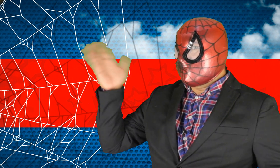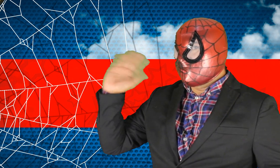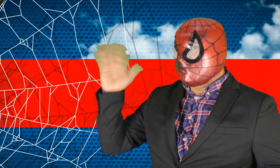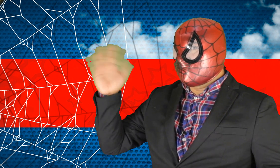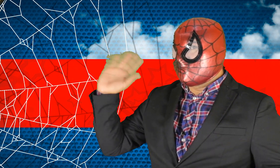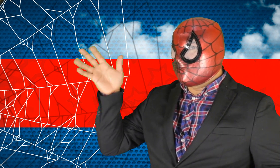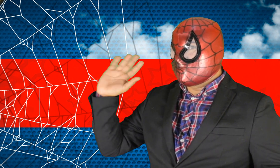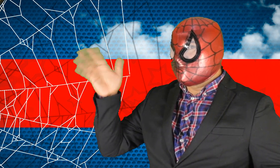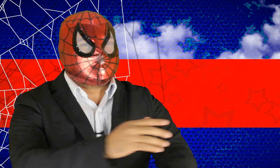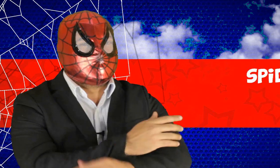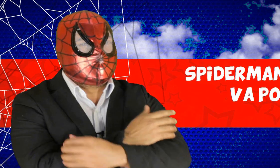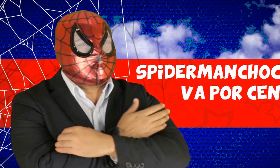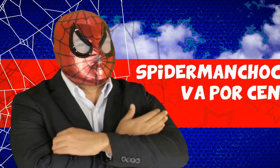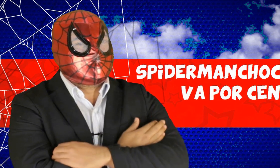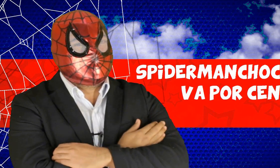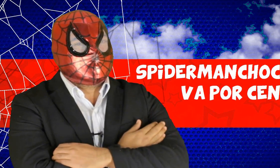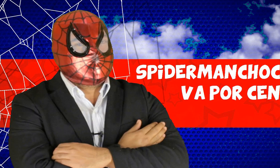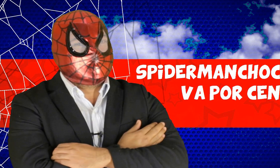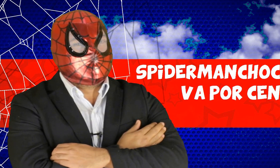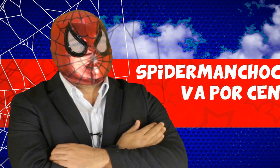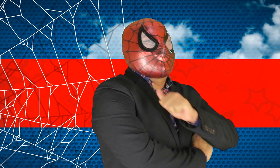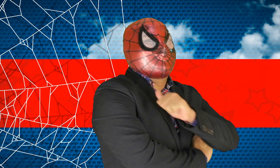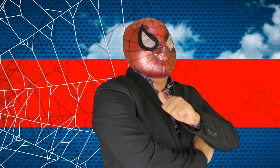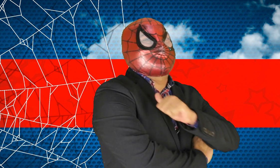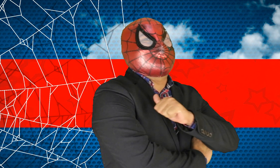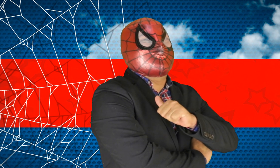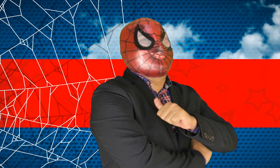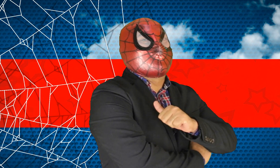nos vemos. Spider-Man Choco por Centro. Conmigo, Centro,